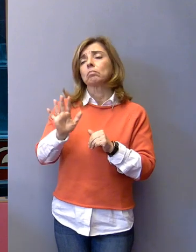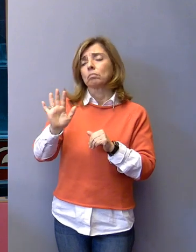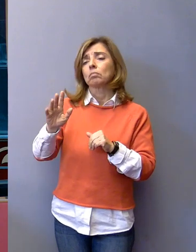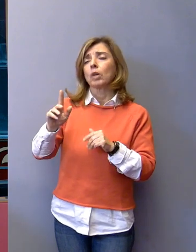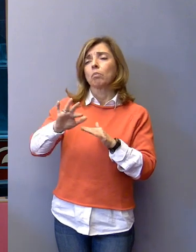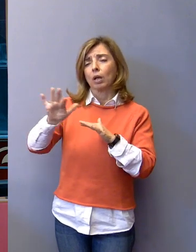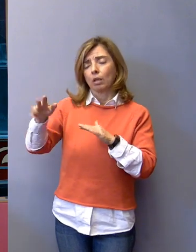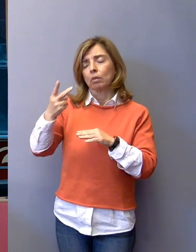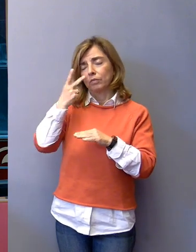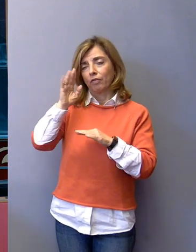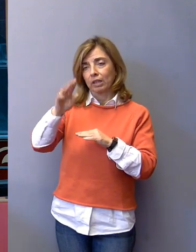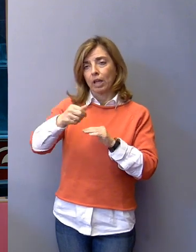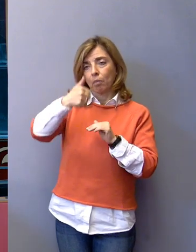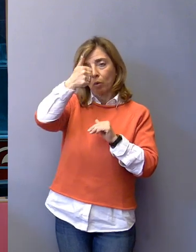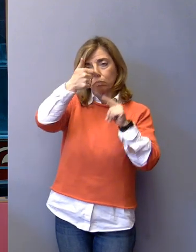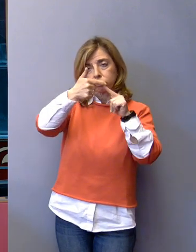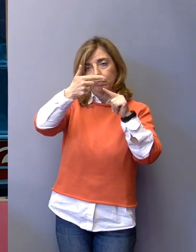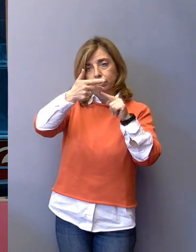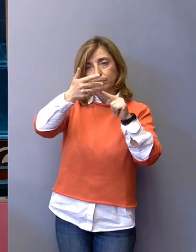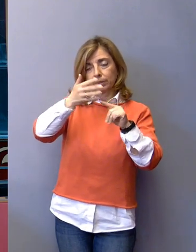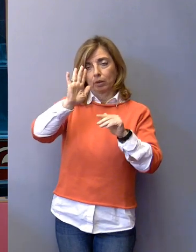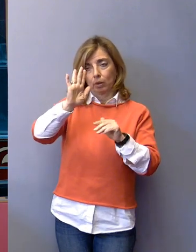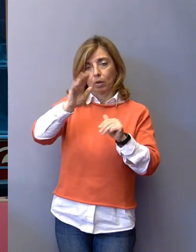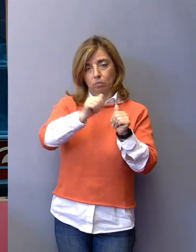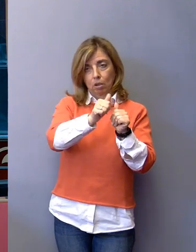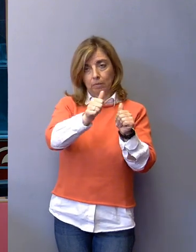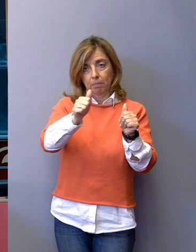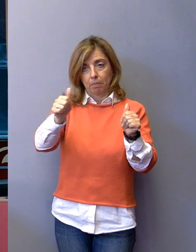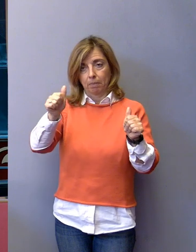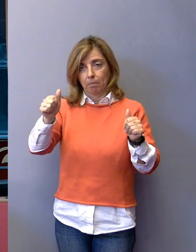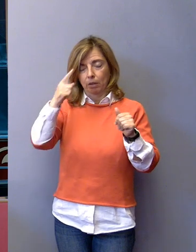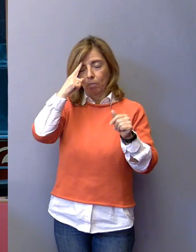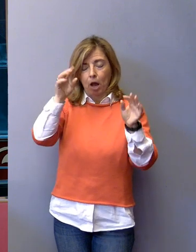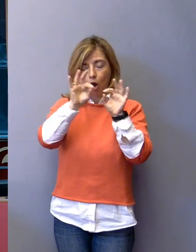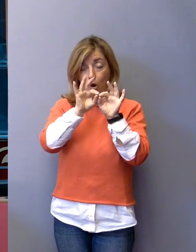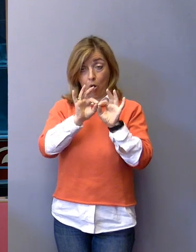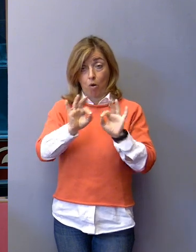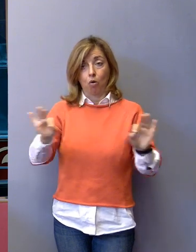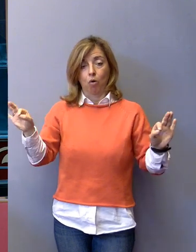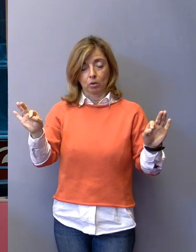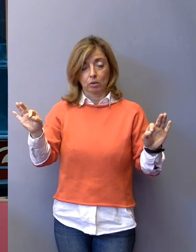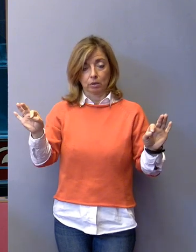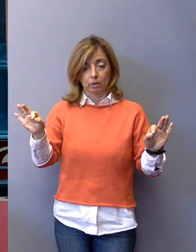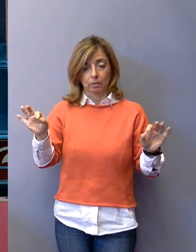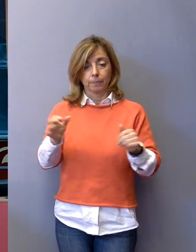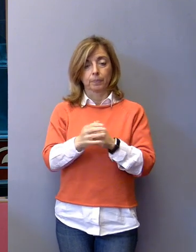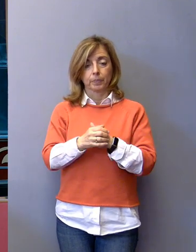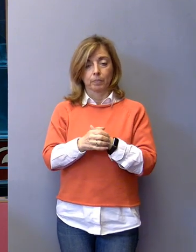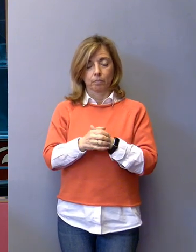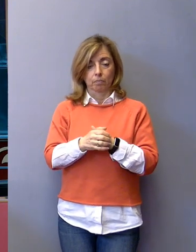prendiamo una alla volta per rimettere un po' in ordine perché credo che sia stato abbastanza